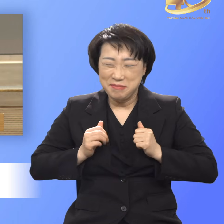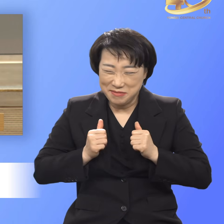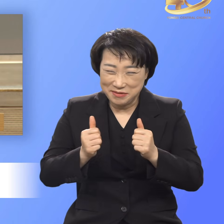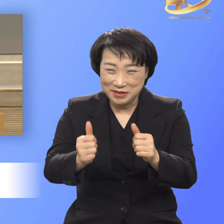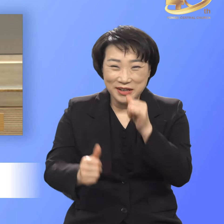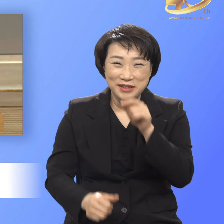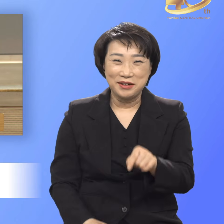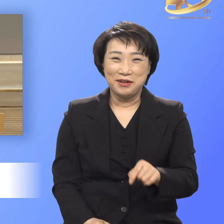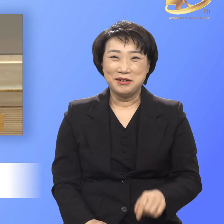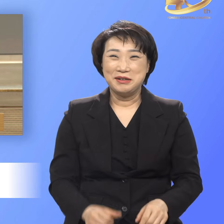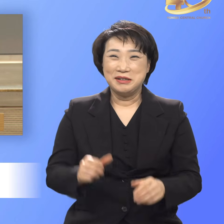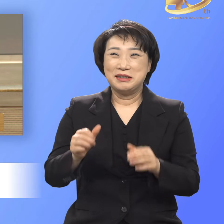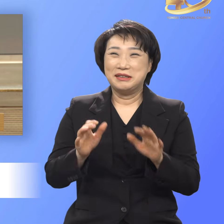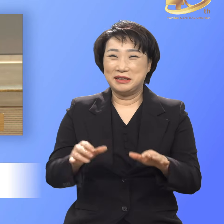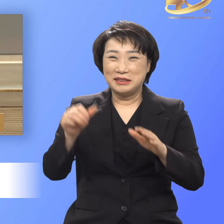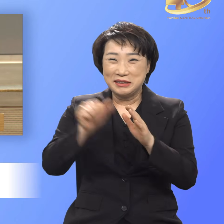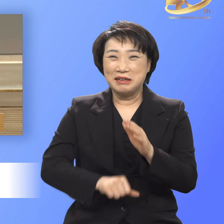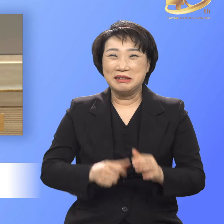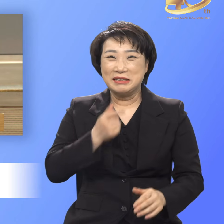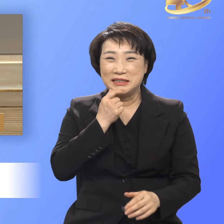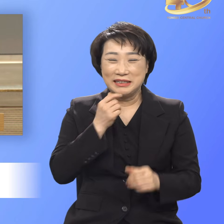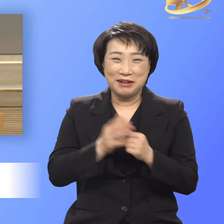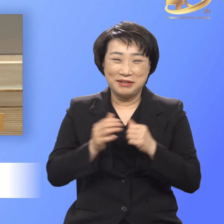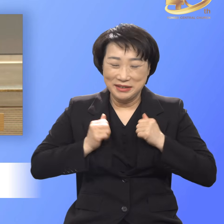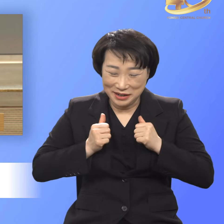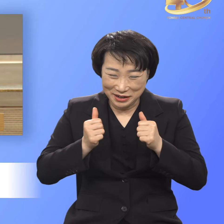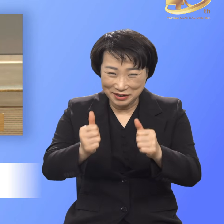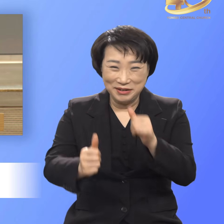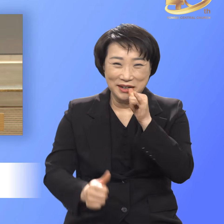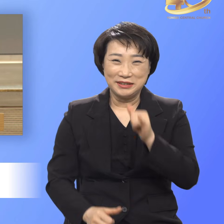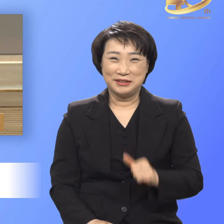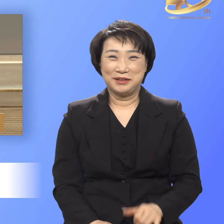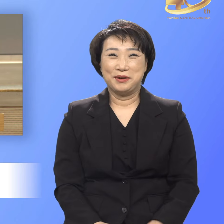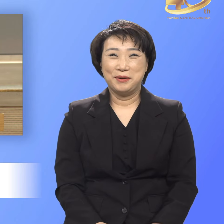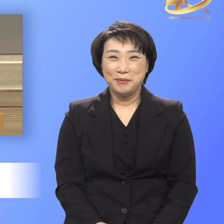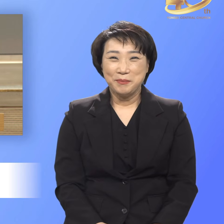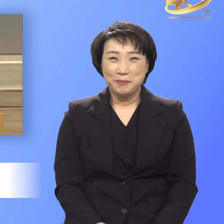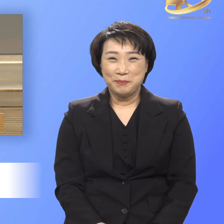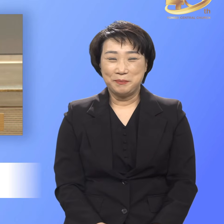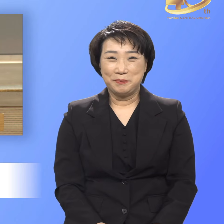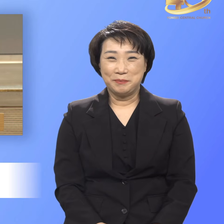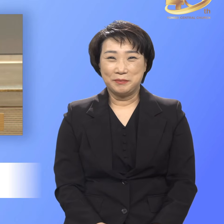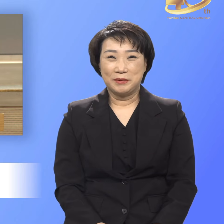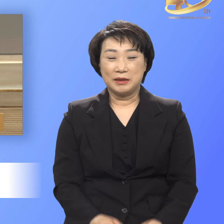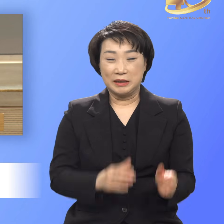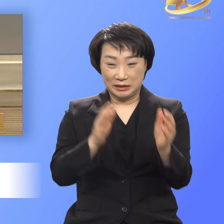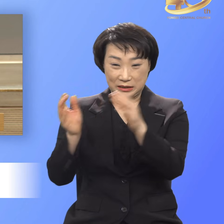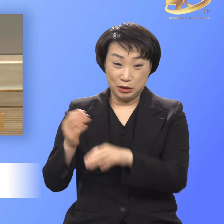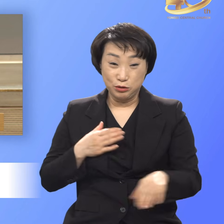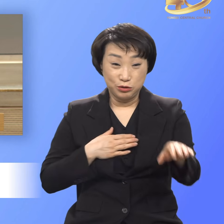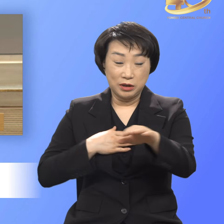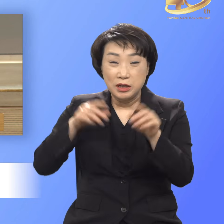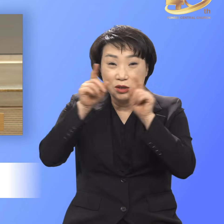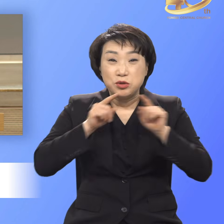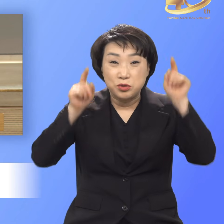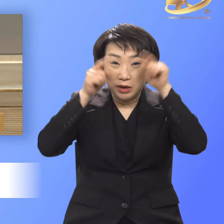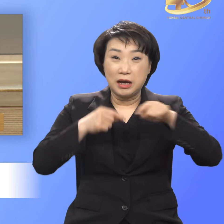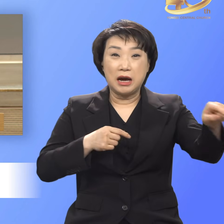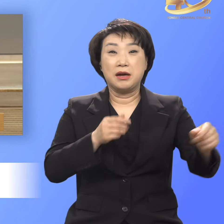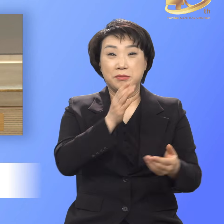여러분 그것도 안 떨어지려고 막 열심히 한다. 열심히 해요. 근데 우리가 지옥 안